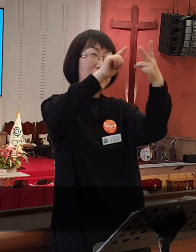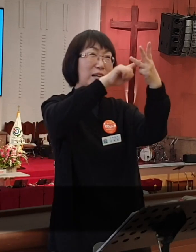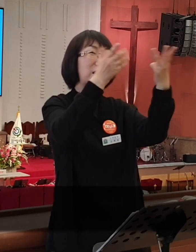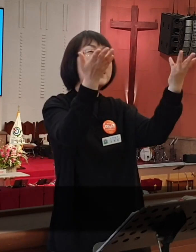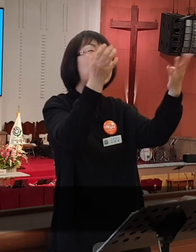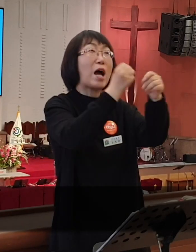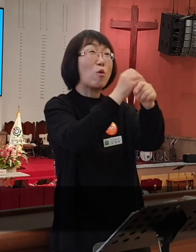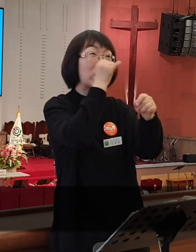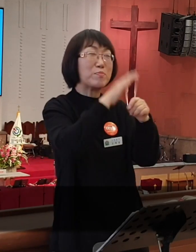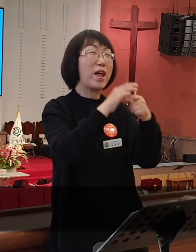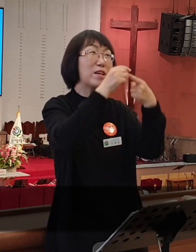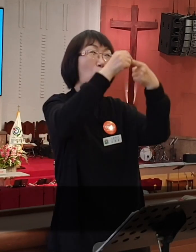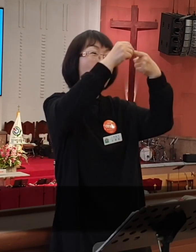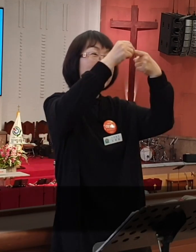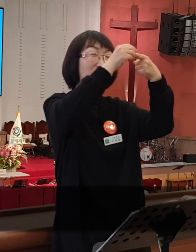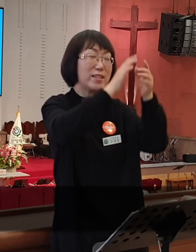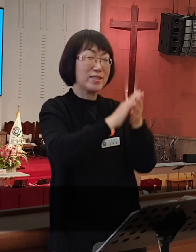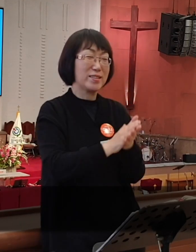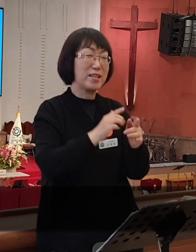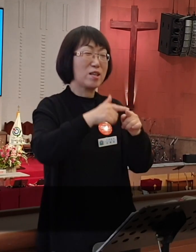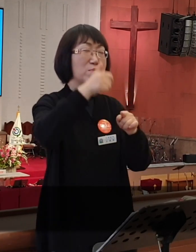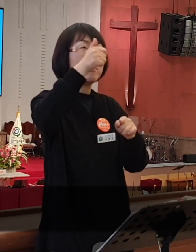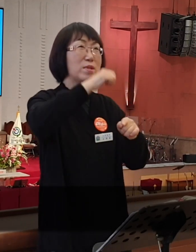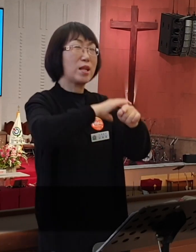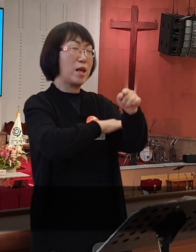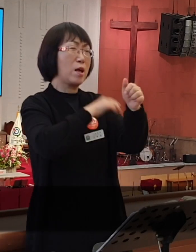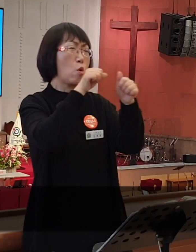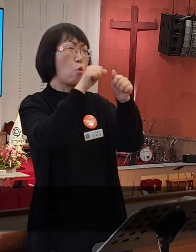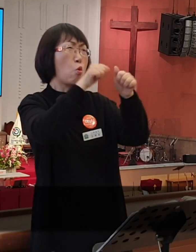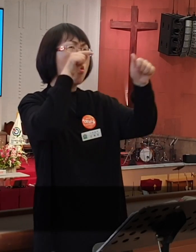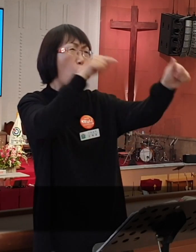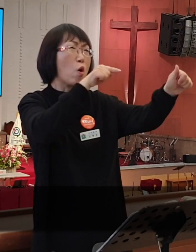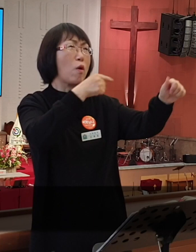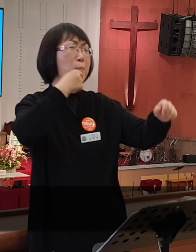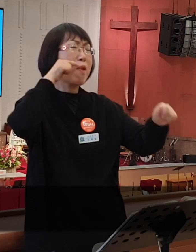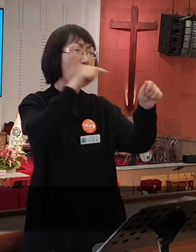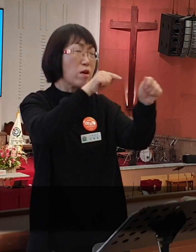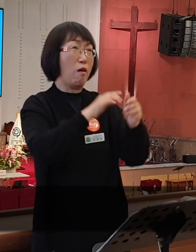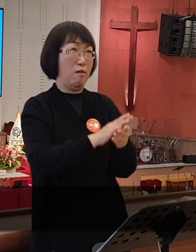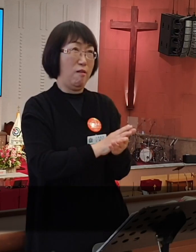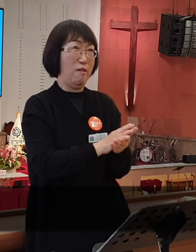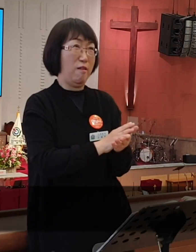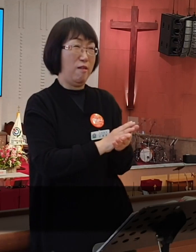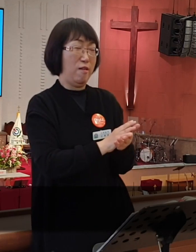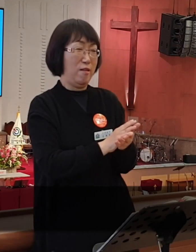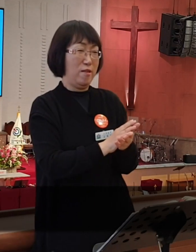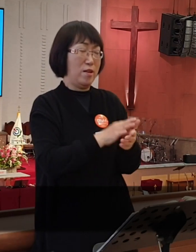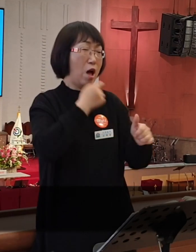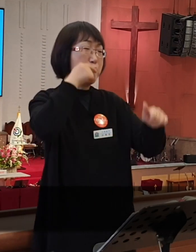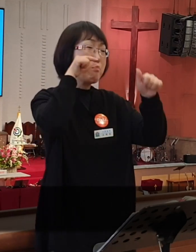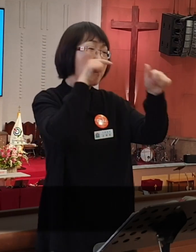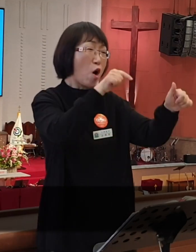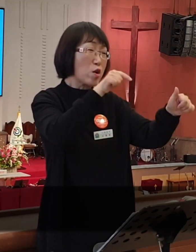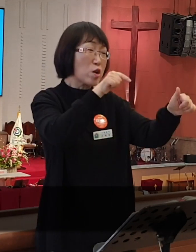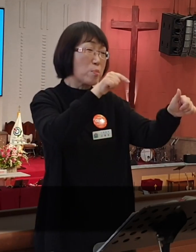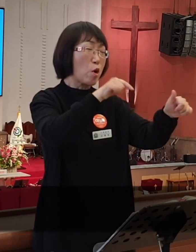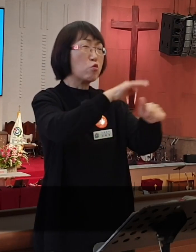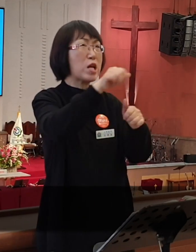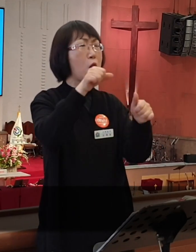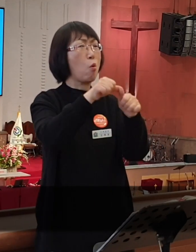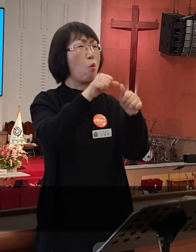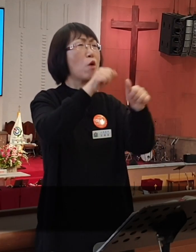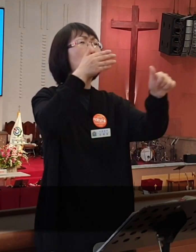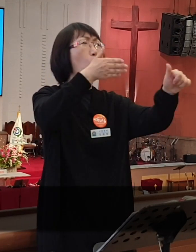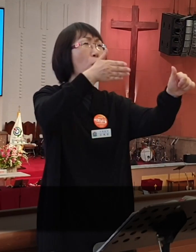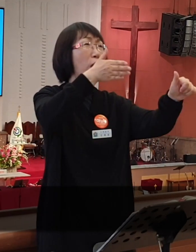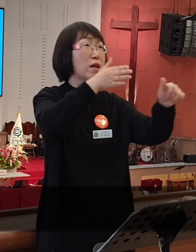하셔요. 첫 번째는 예수님의 권고와 명령입니다. 명령하는 말투로 우리를